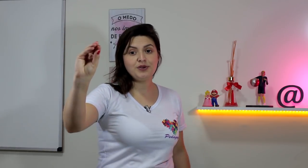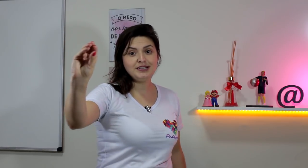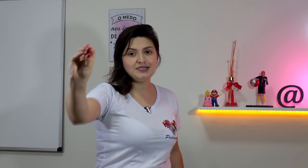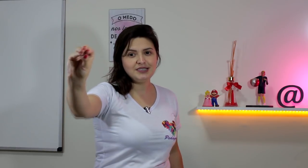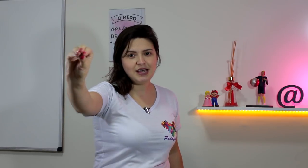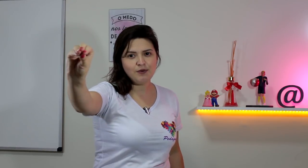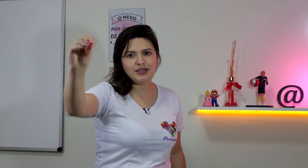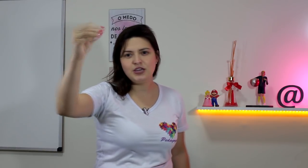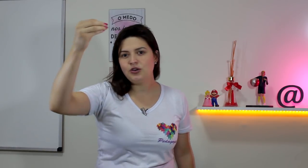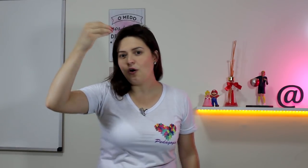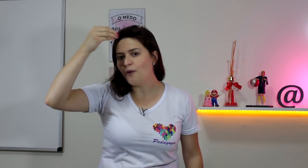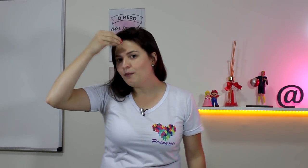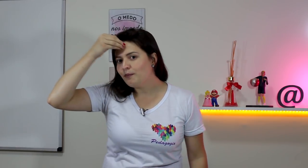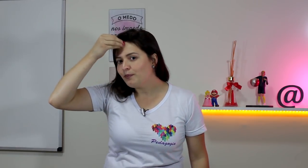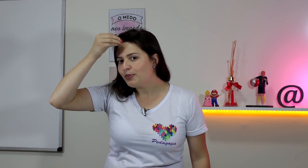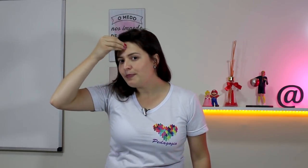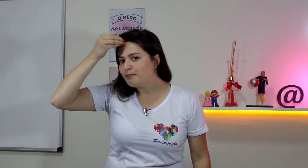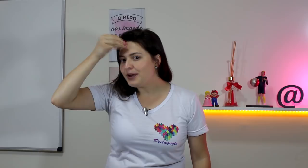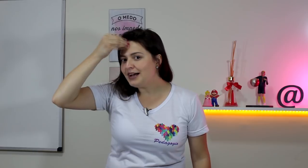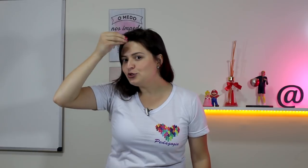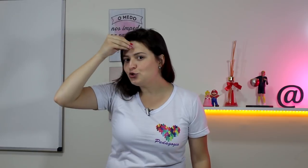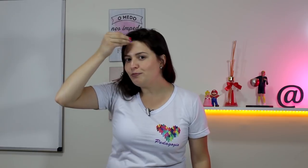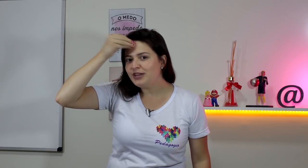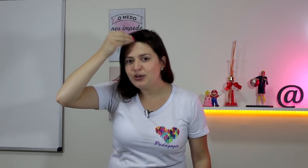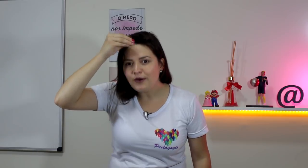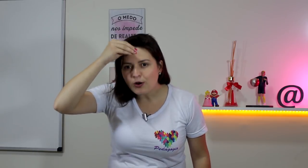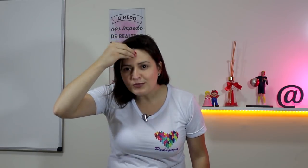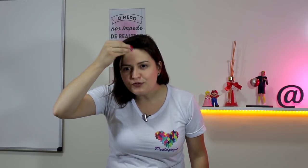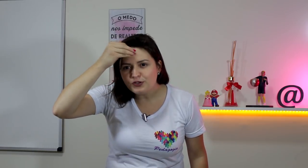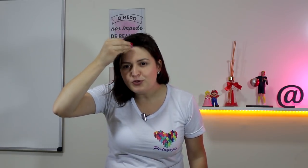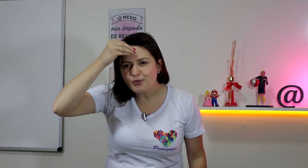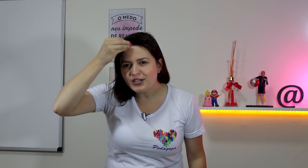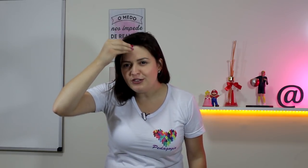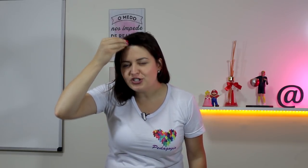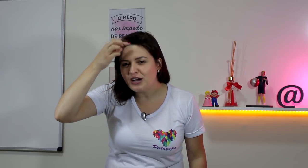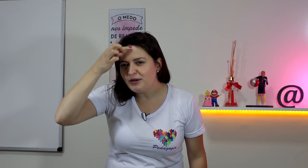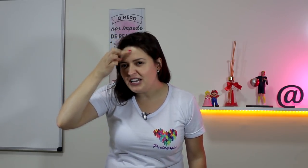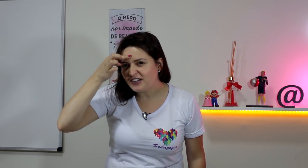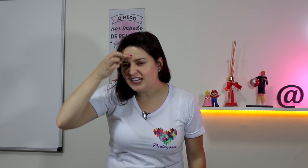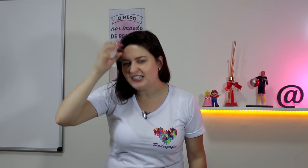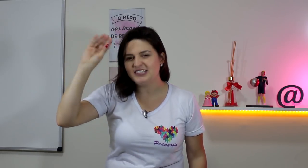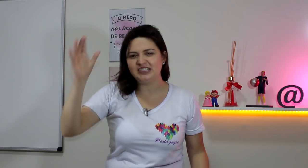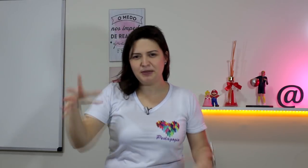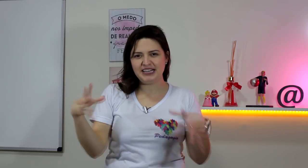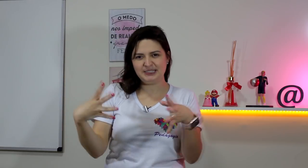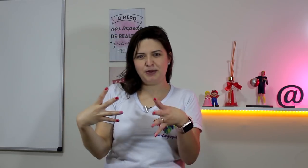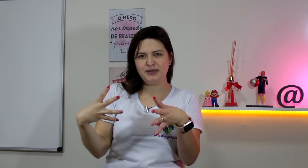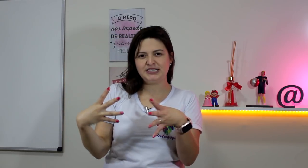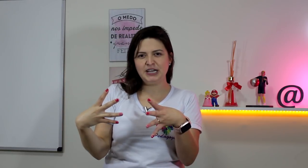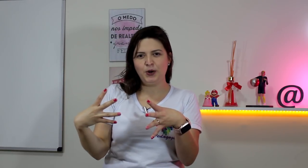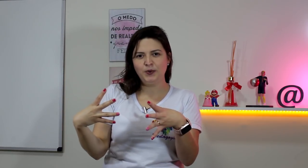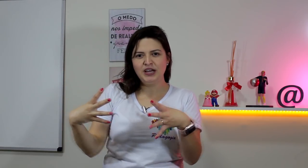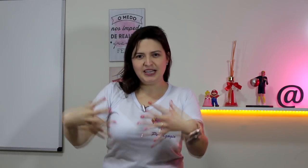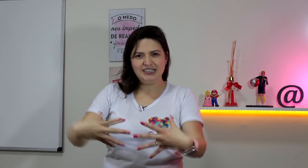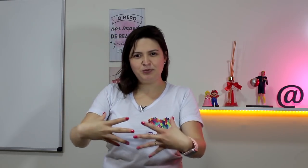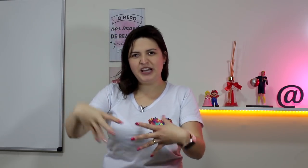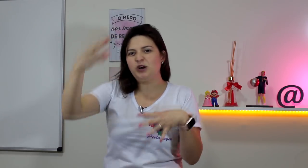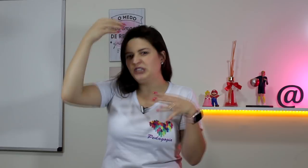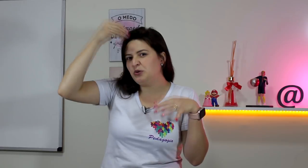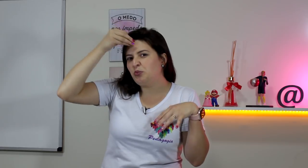esse sinal aqui, ó, para sobrinho, ó, como se fosse um pouquinho de cabelinho aqui na testa. Sabe aqueles bebezão, aqueles bonecão que tem um pouquinho